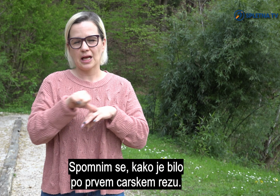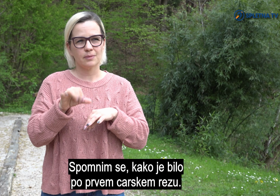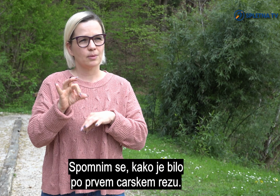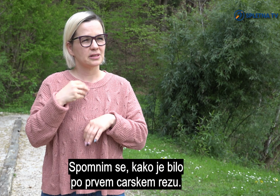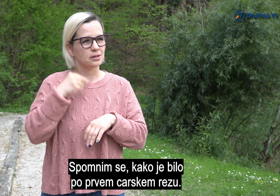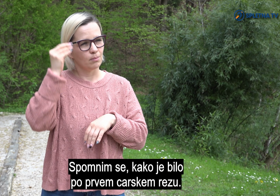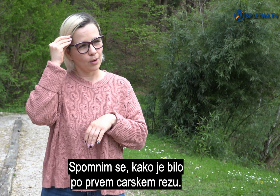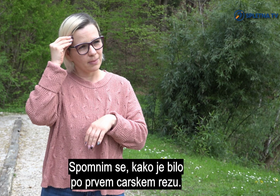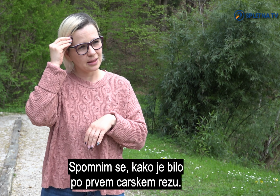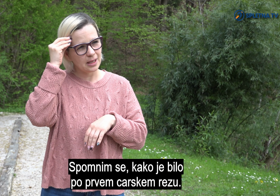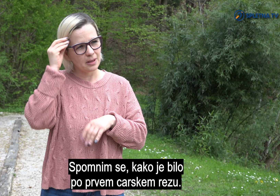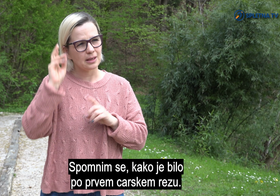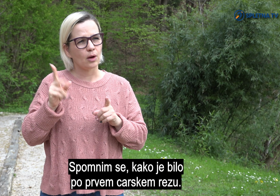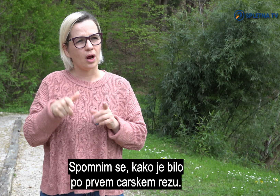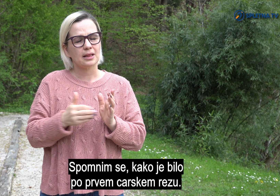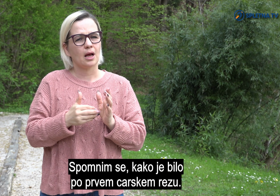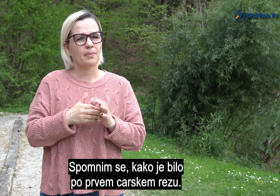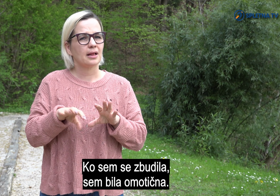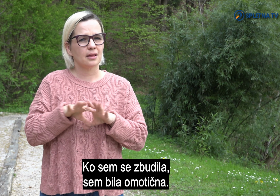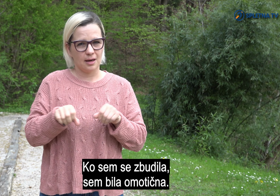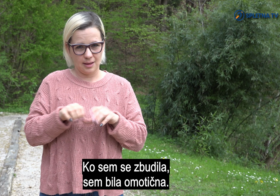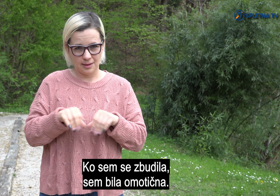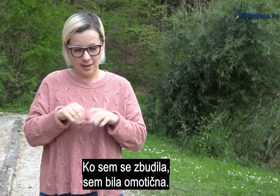Spomnim se, kako je bilo po prvem carskem rezu.